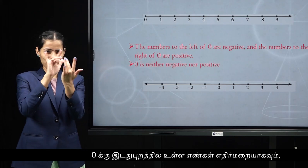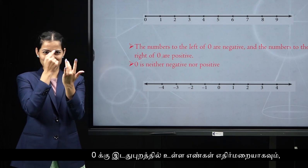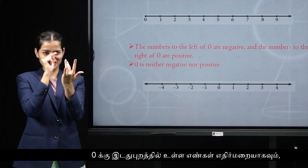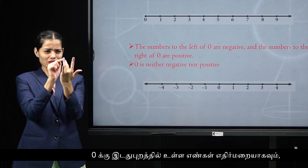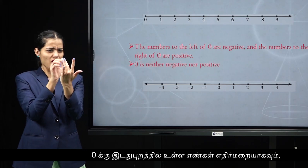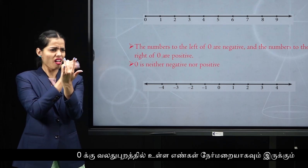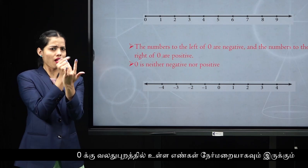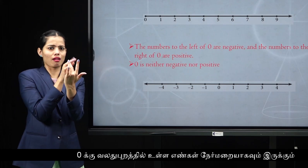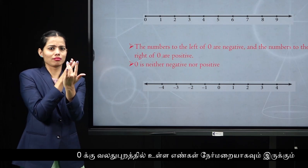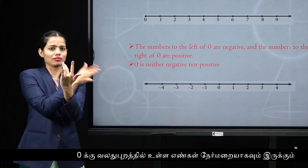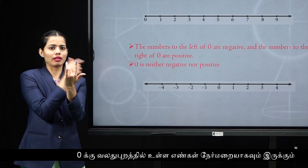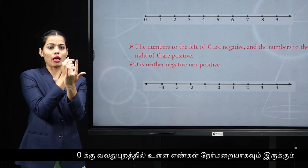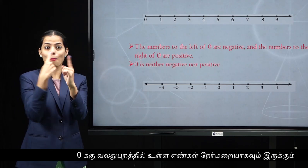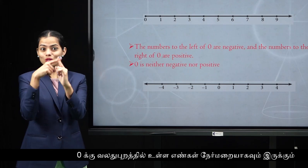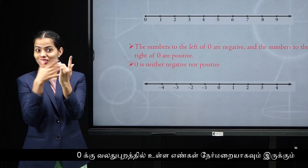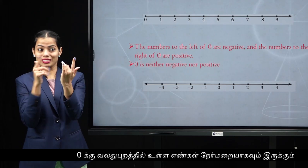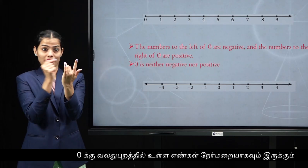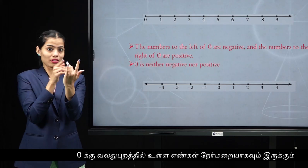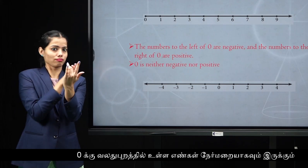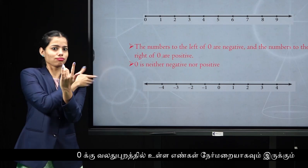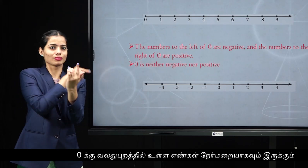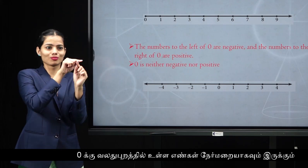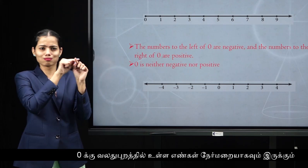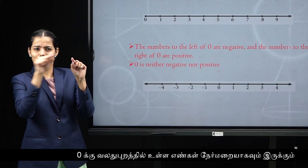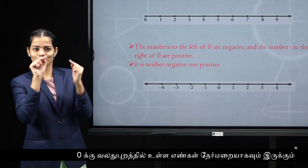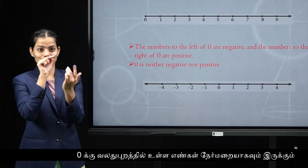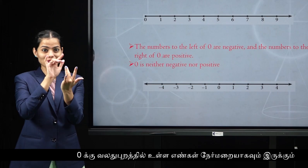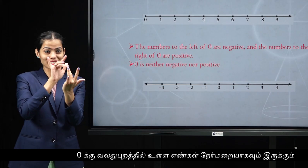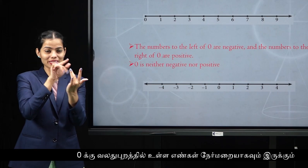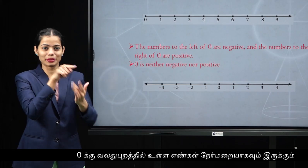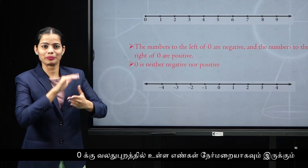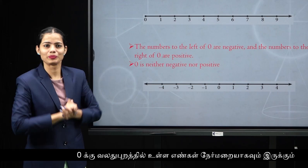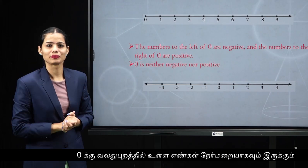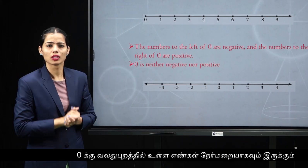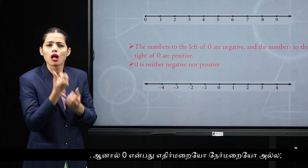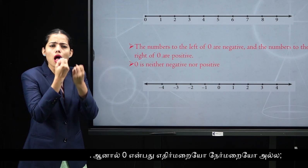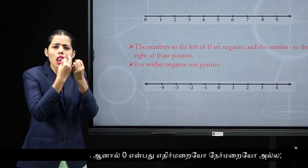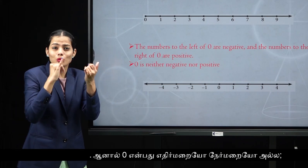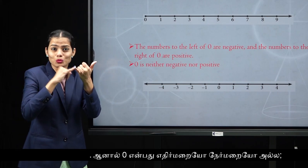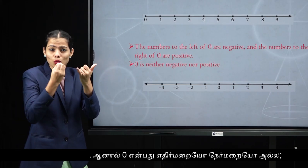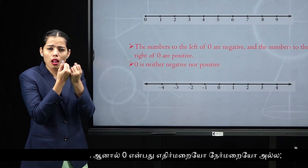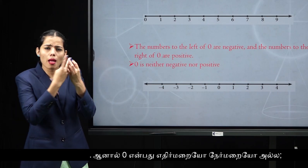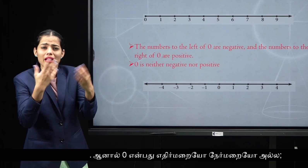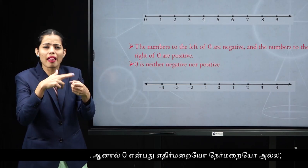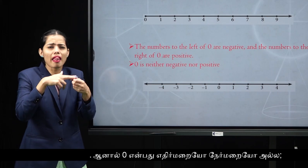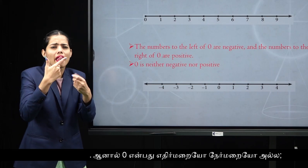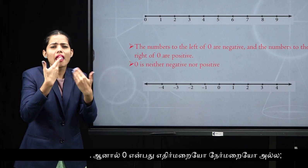எதிர்மறையாகவும் 0ற்கு வலதுபுறத்தில் உள்ள எண்கள் நேர்மறையாகவும் இருக்கும். ஆனால் 0 என்பது